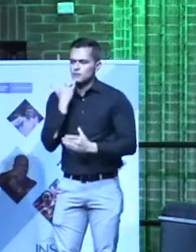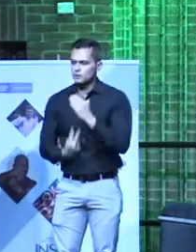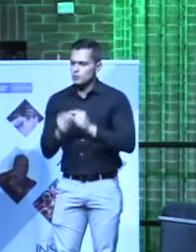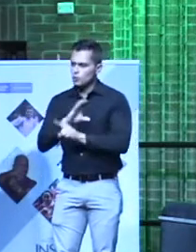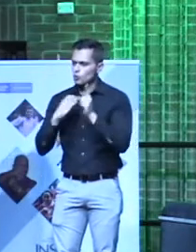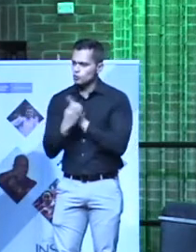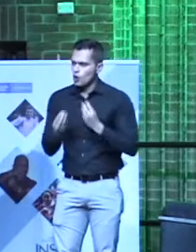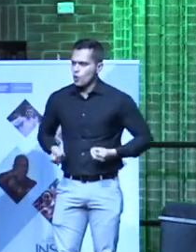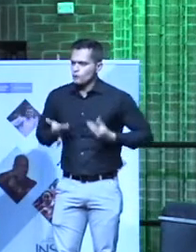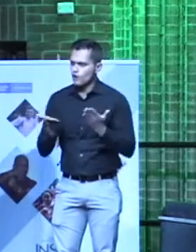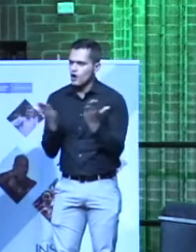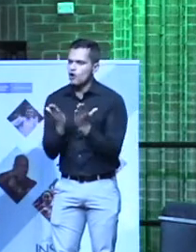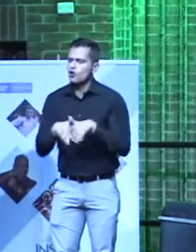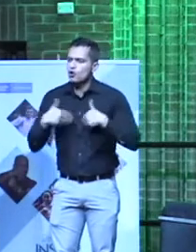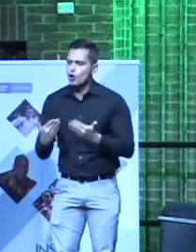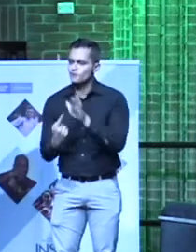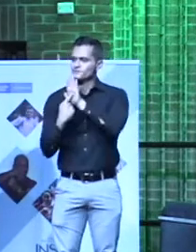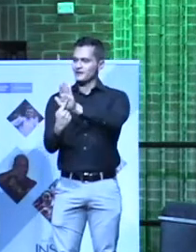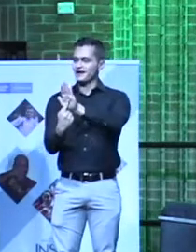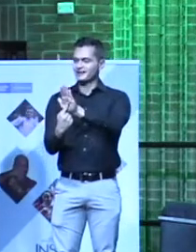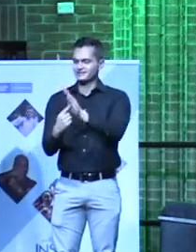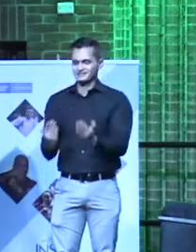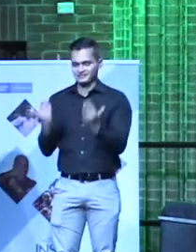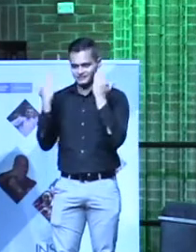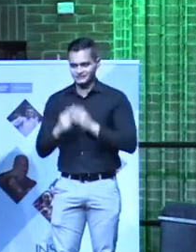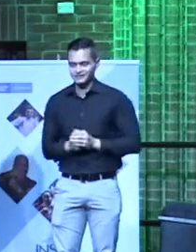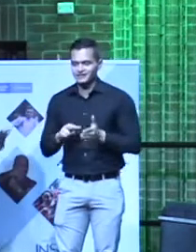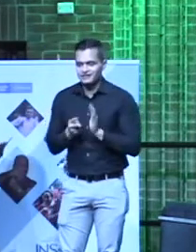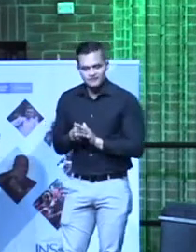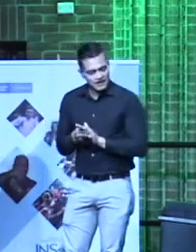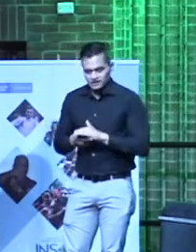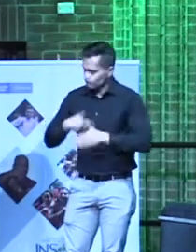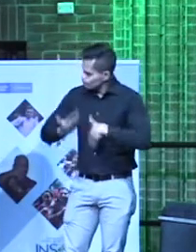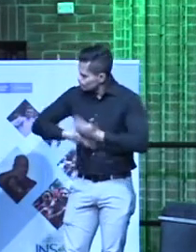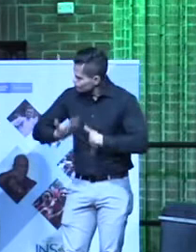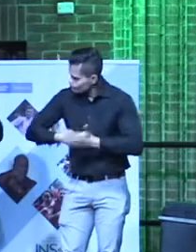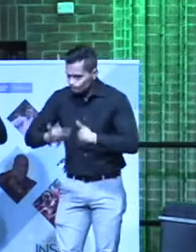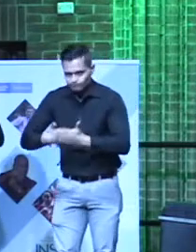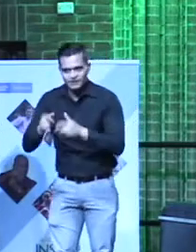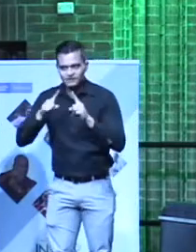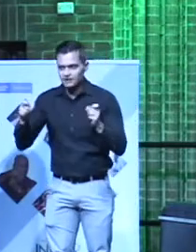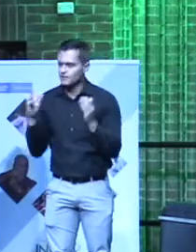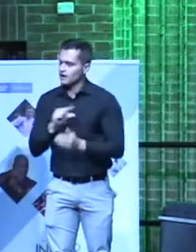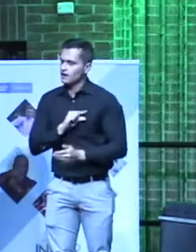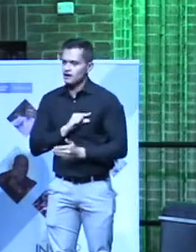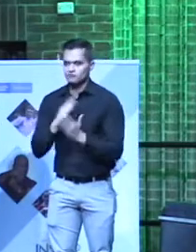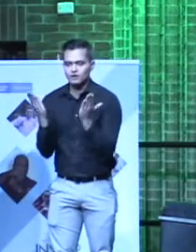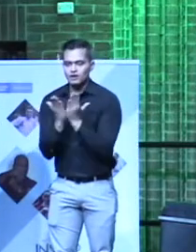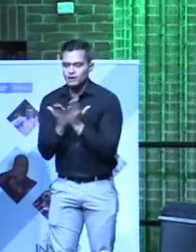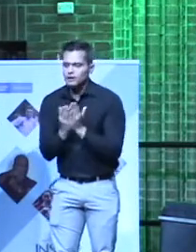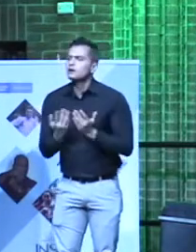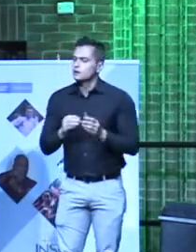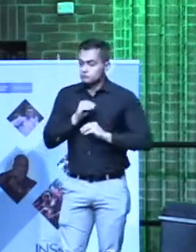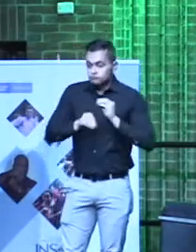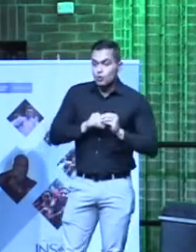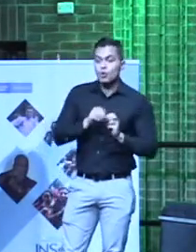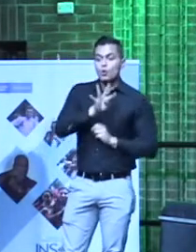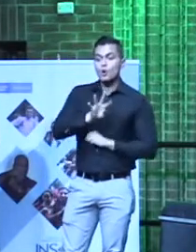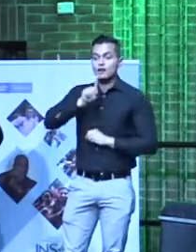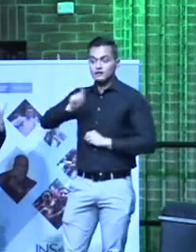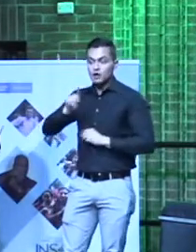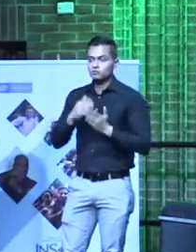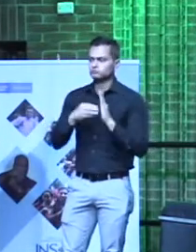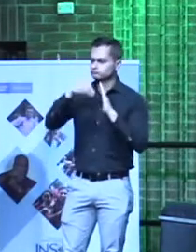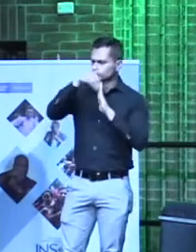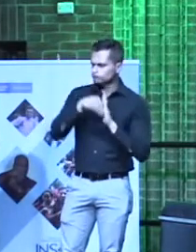bicultural. Continuamos entonces trabajando con INSOR Educativo. Aquí diseñamos 41 contenidos